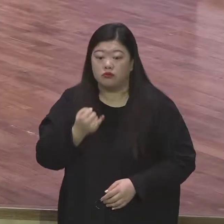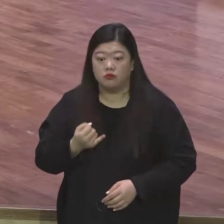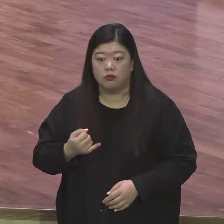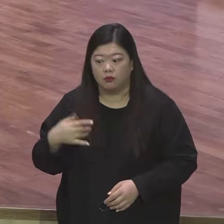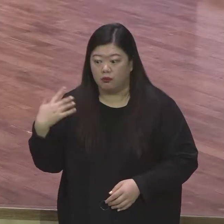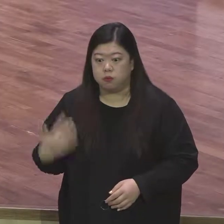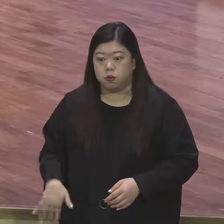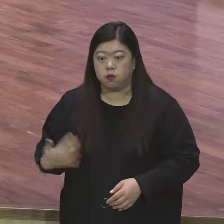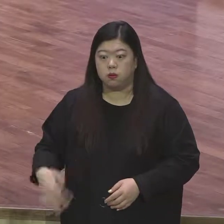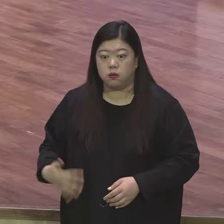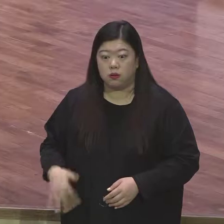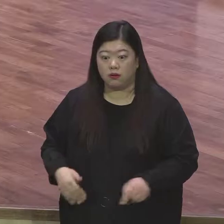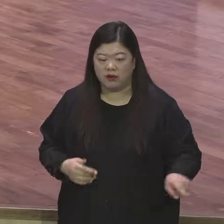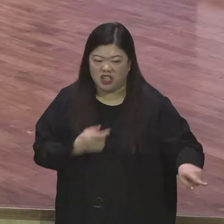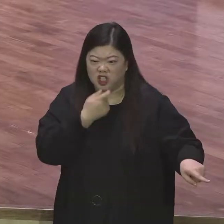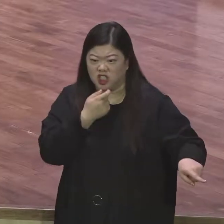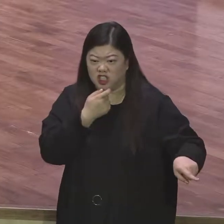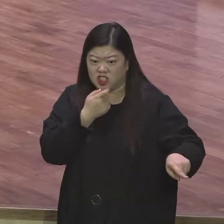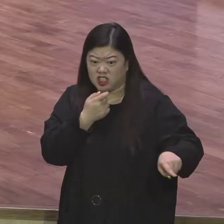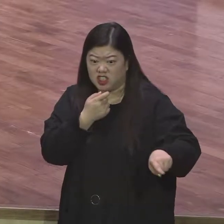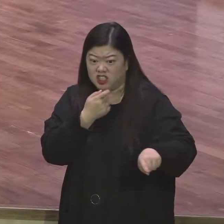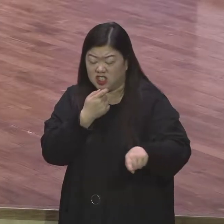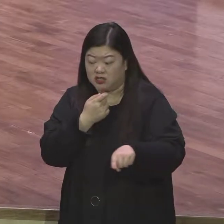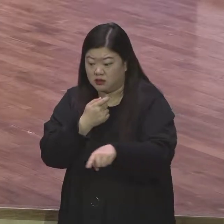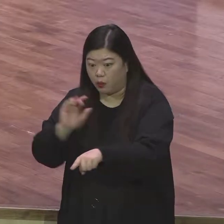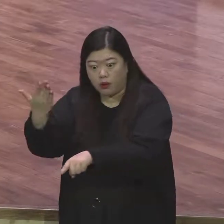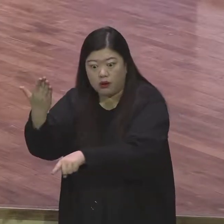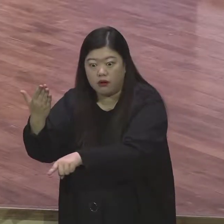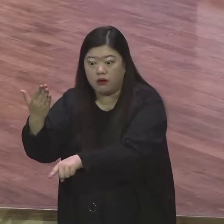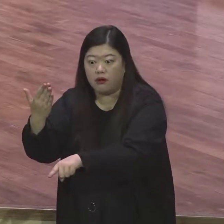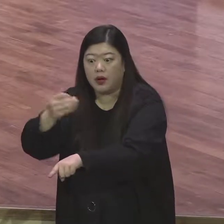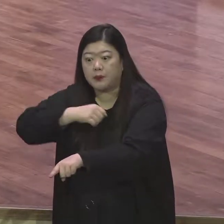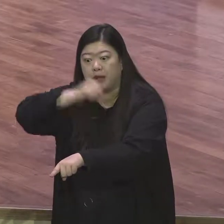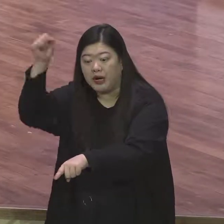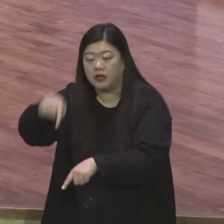그대로 감당하겠다는 거예요. 무조건 순종이에요 이게.